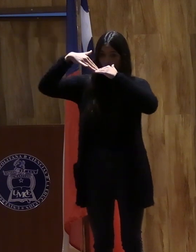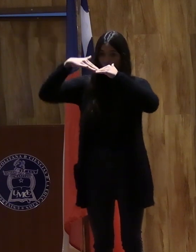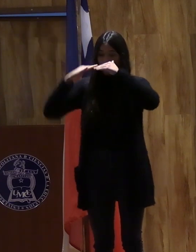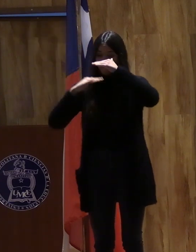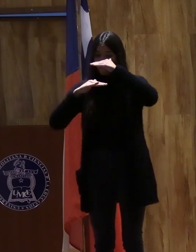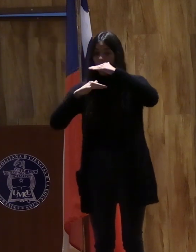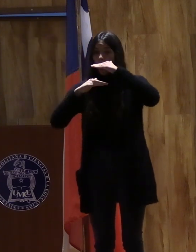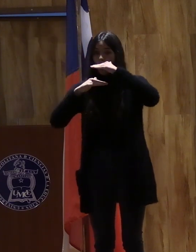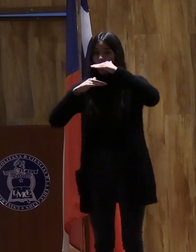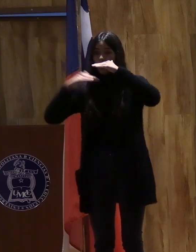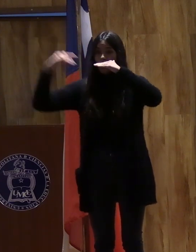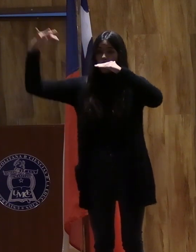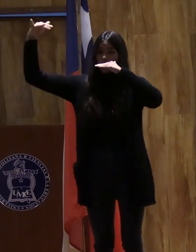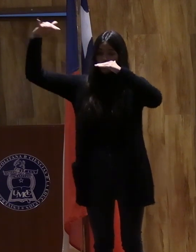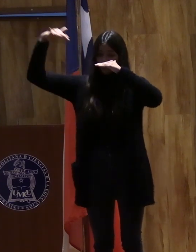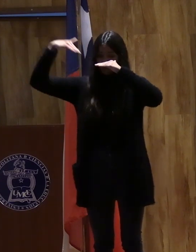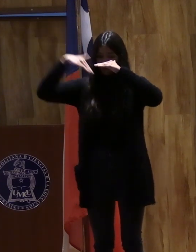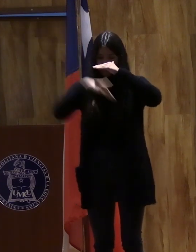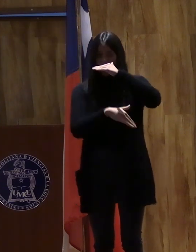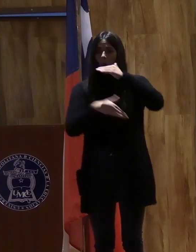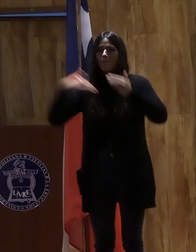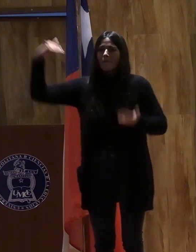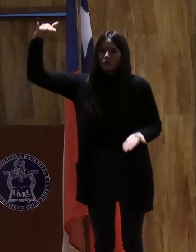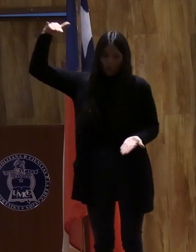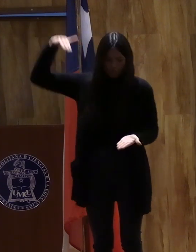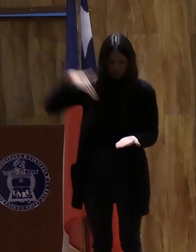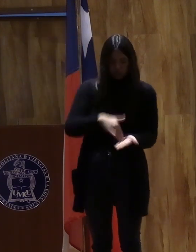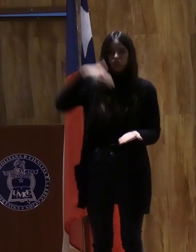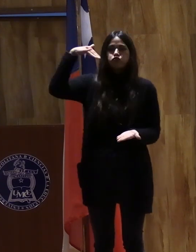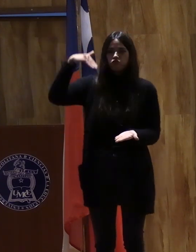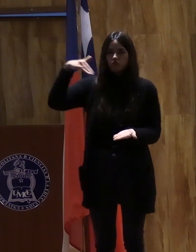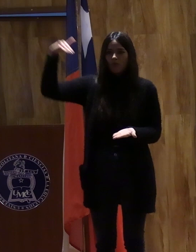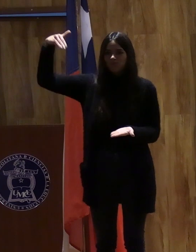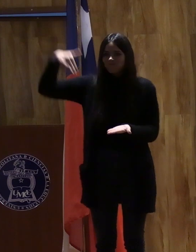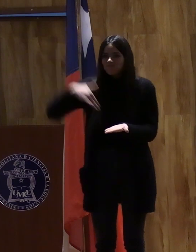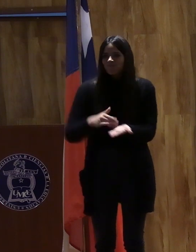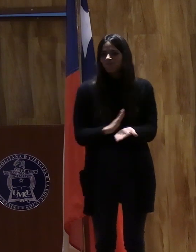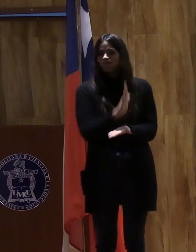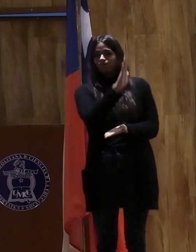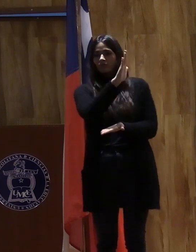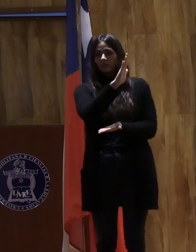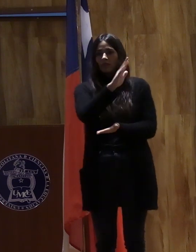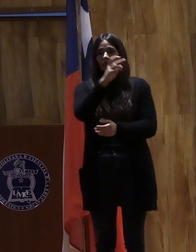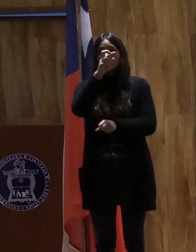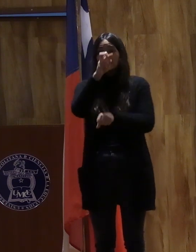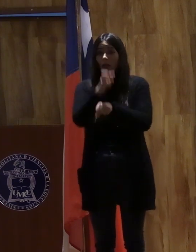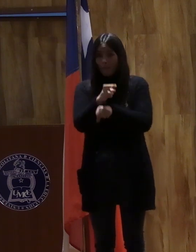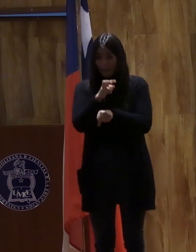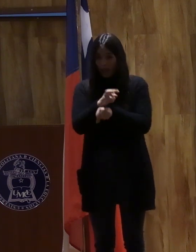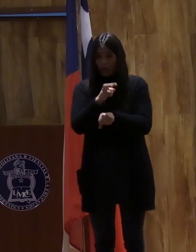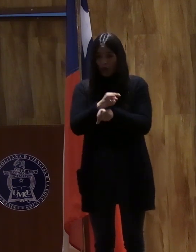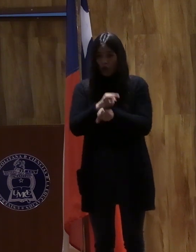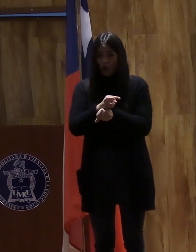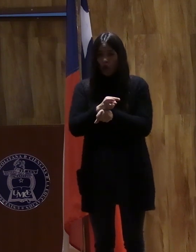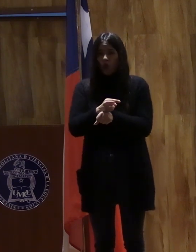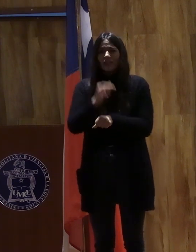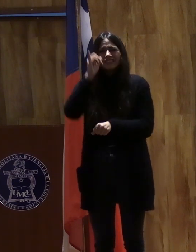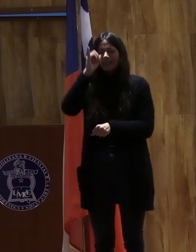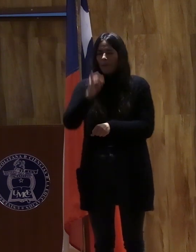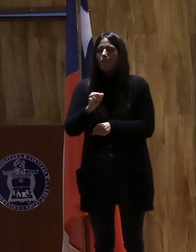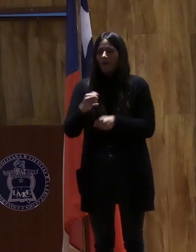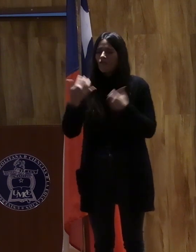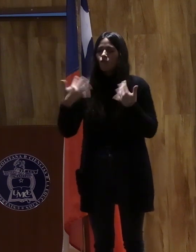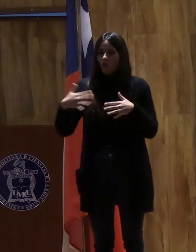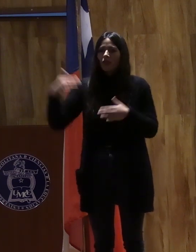atmósfera llega como más potente al suelo. La radiación en San Pedro de Atacama, la radiación es siempre más